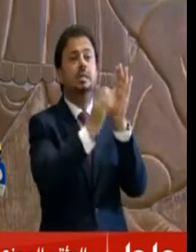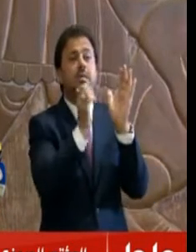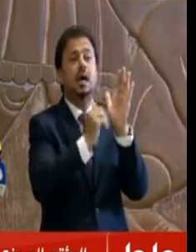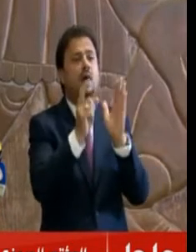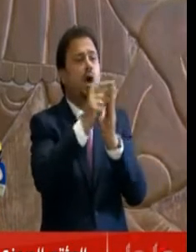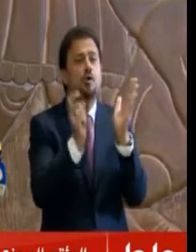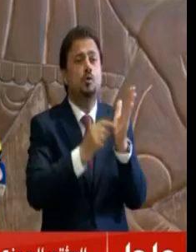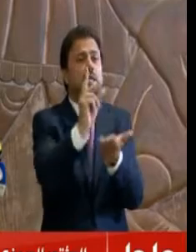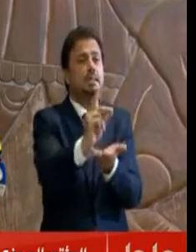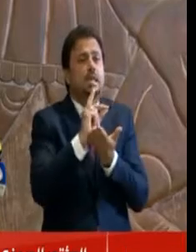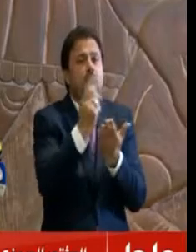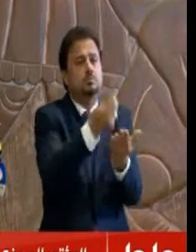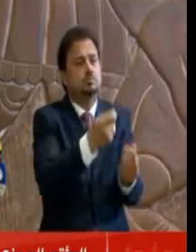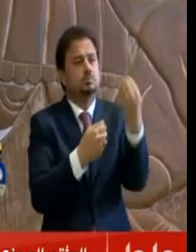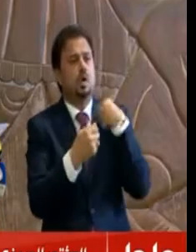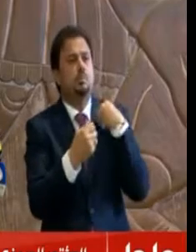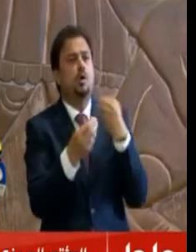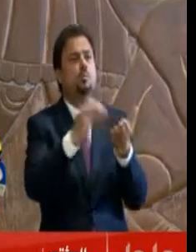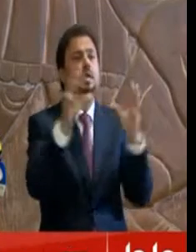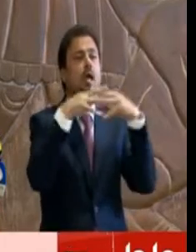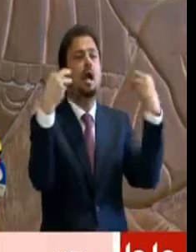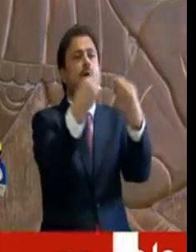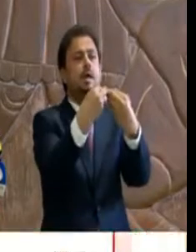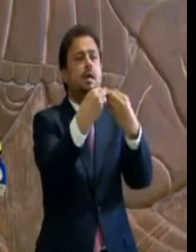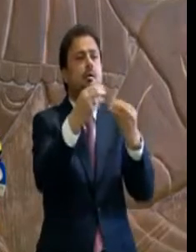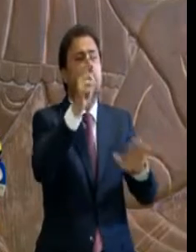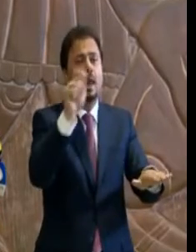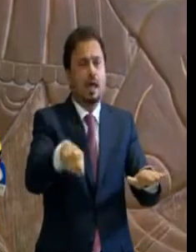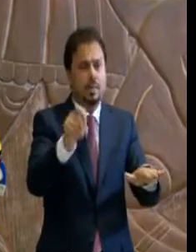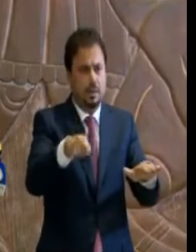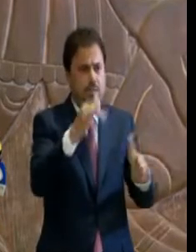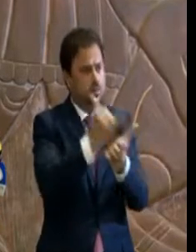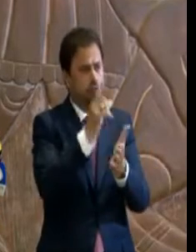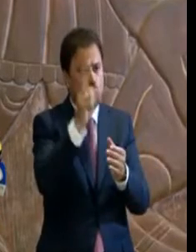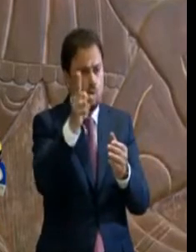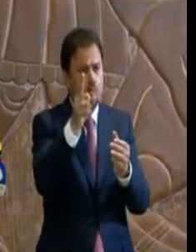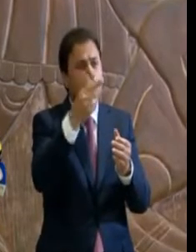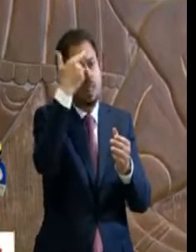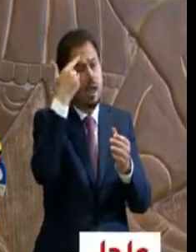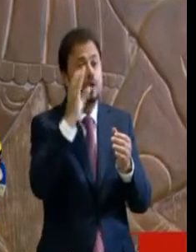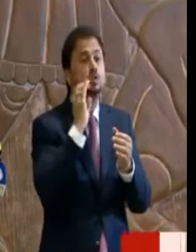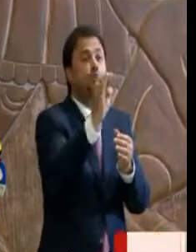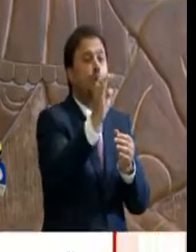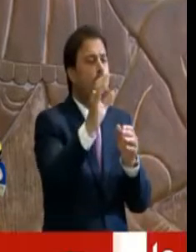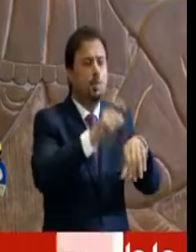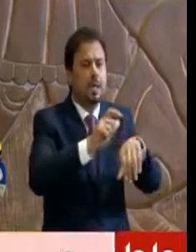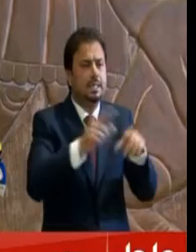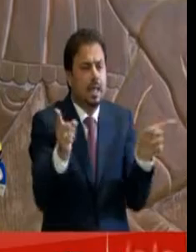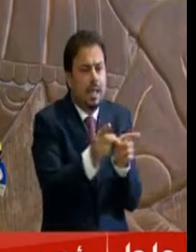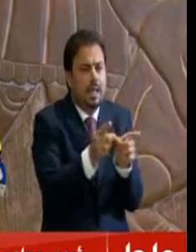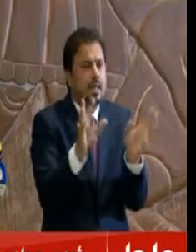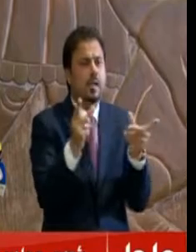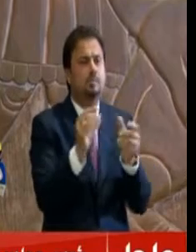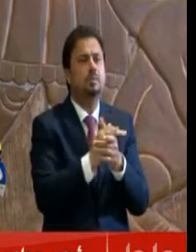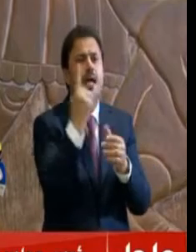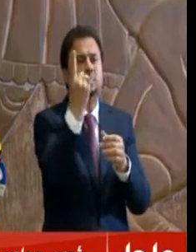ورود الطلب، وتبت الهيئة القضائية للانتخابات والطعن خلال مدة لا